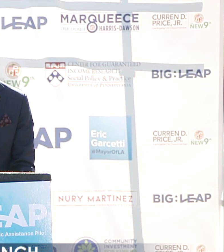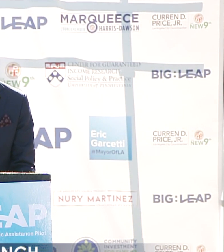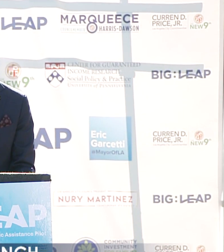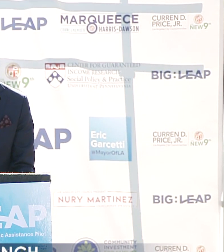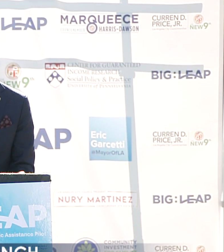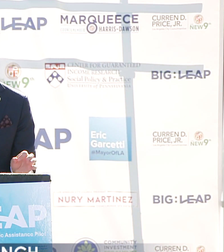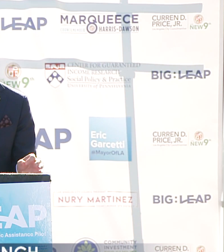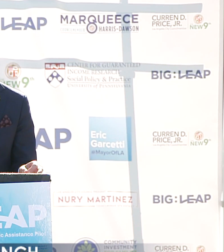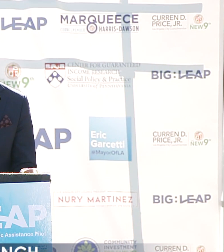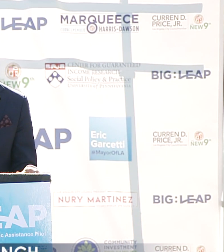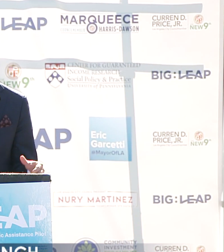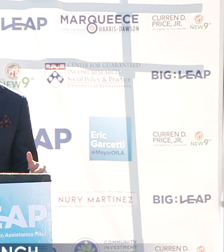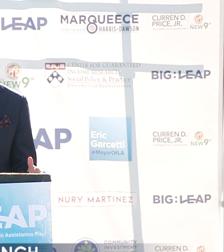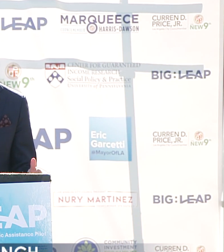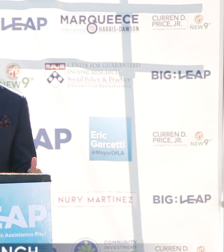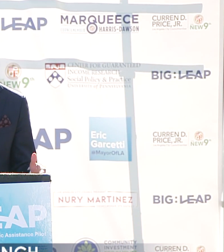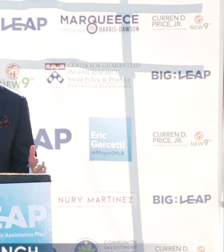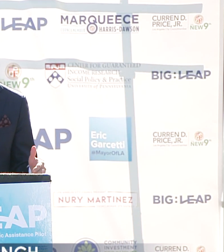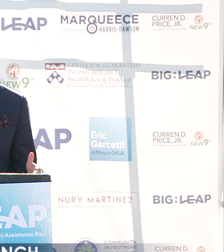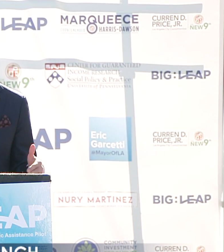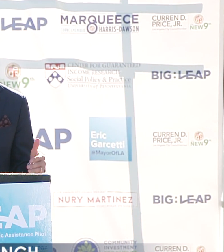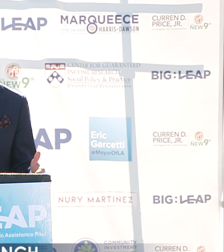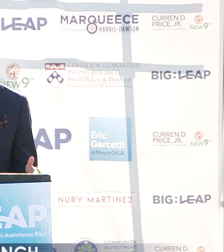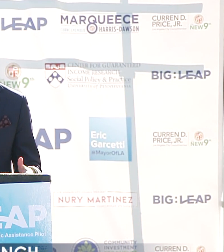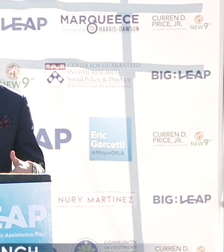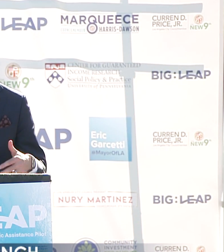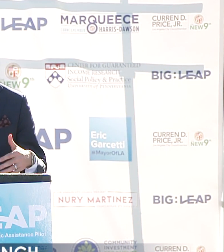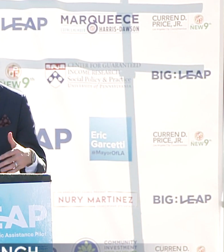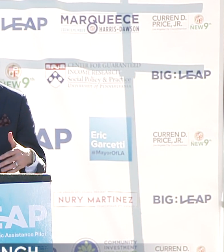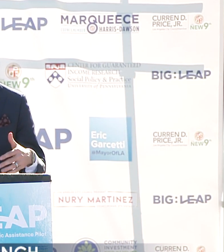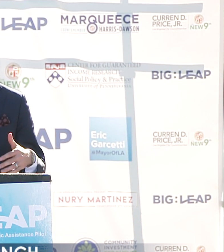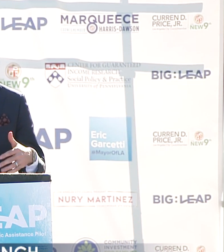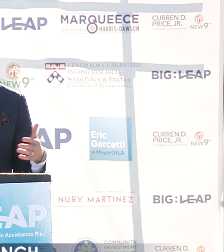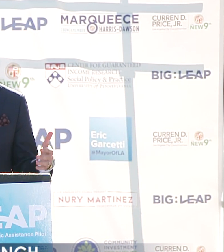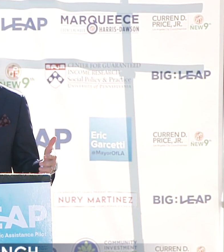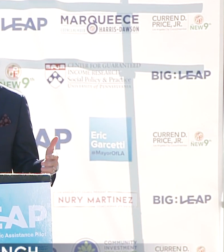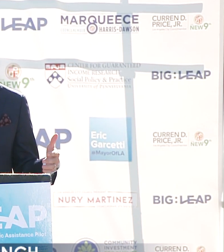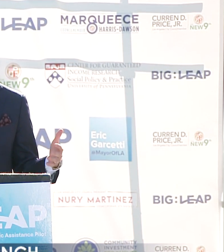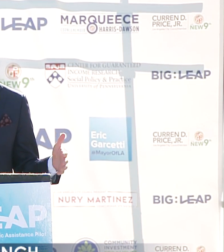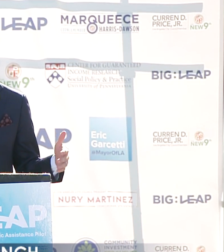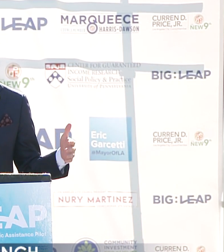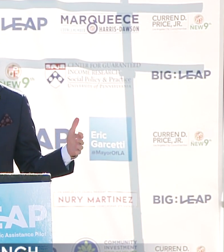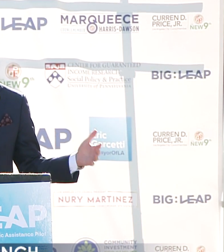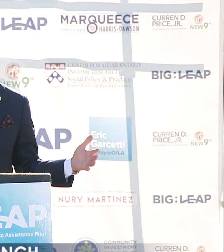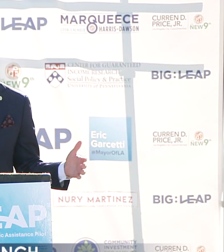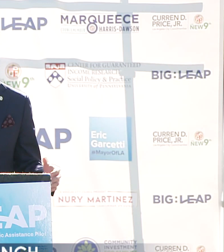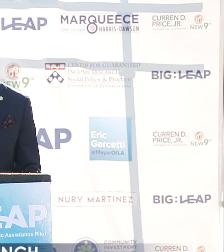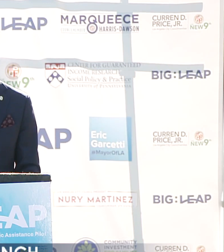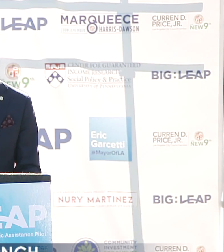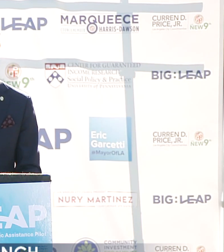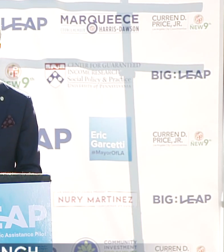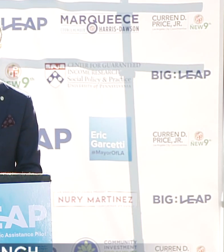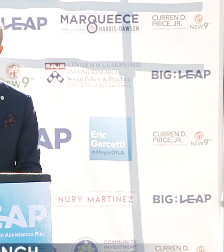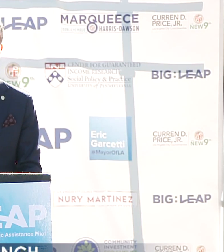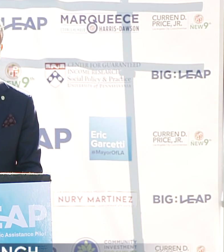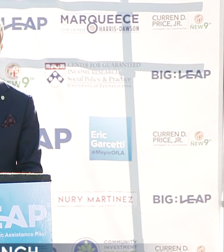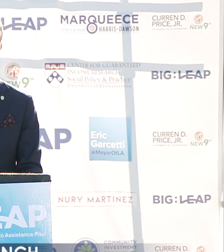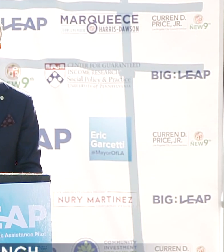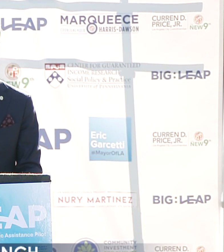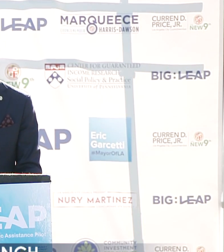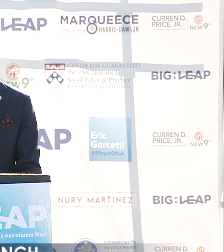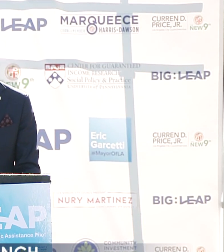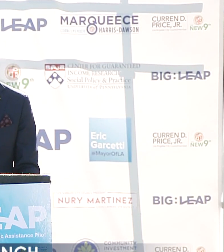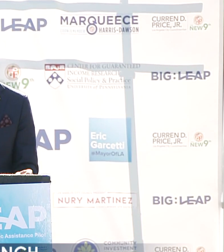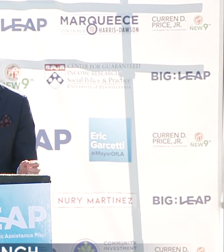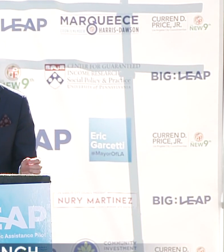de este programa piloto, más de 3.200 familias, más de 10,000 personas por todos Los